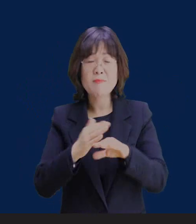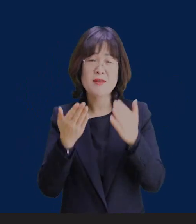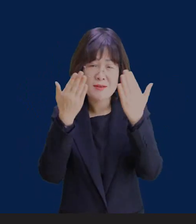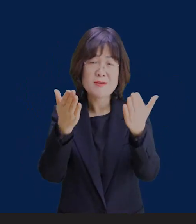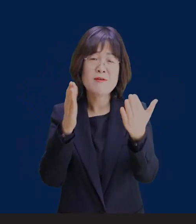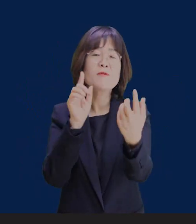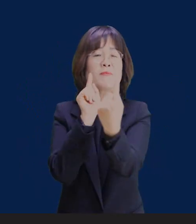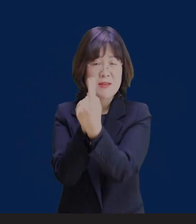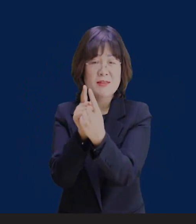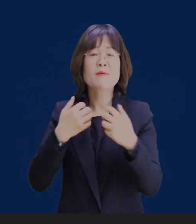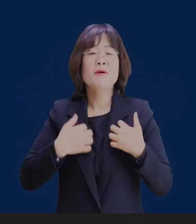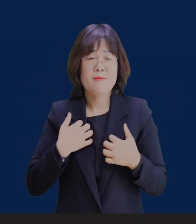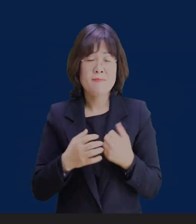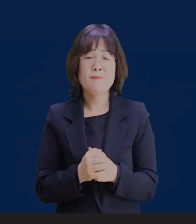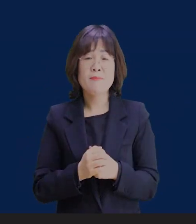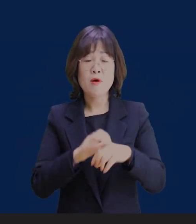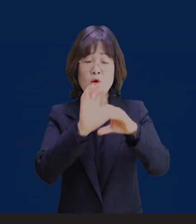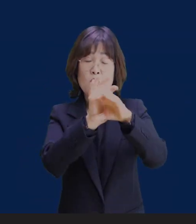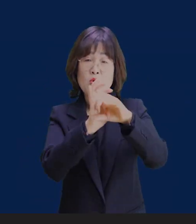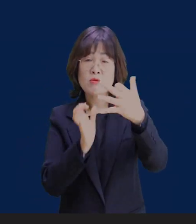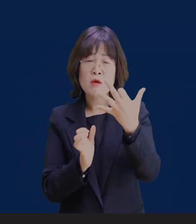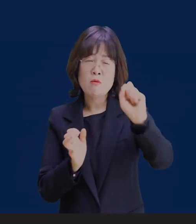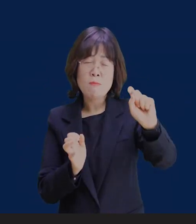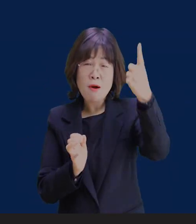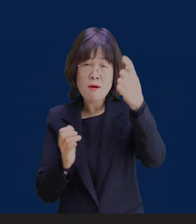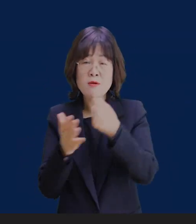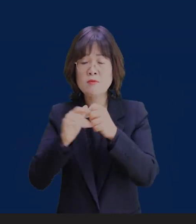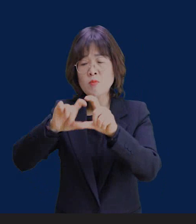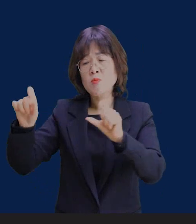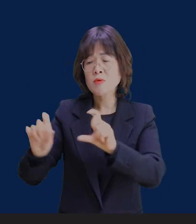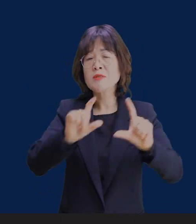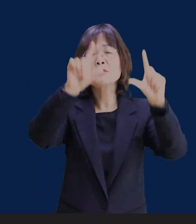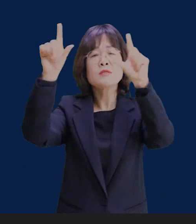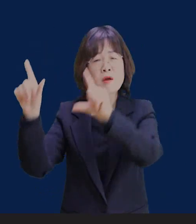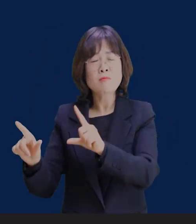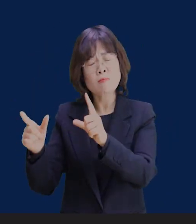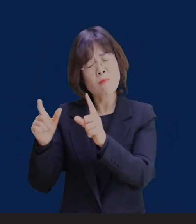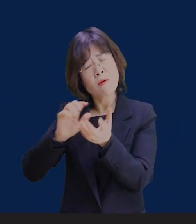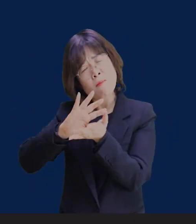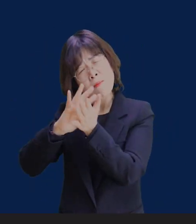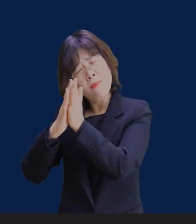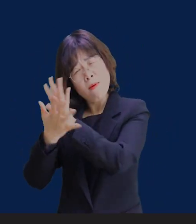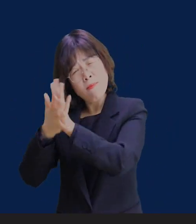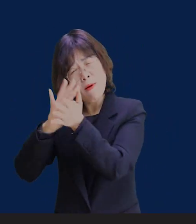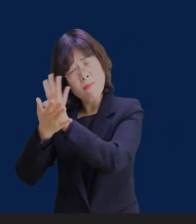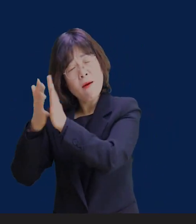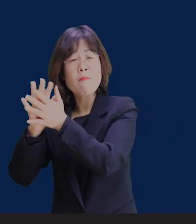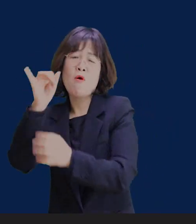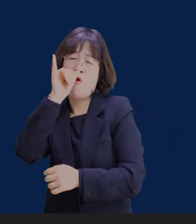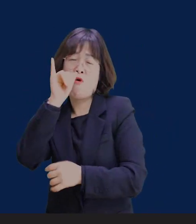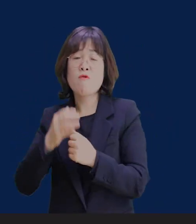너무나도 반갑고 기쁩니다. 코로나19 사태가 우리의 일상을 참 많이 바꾸어 놓기는